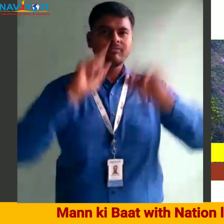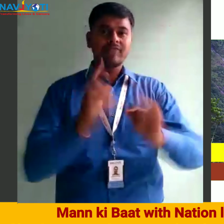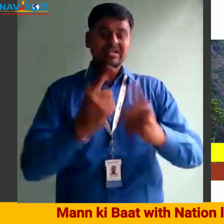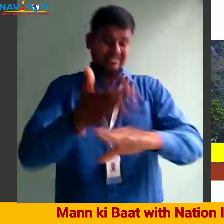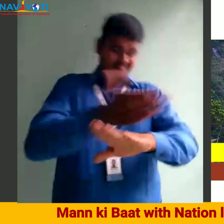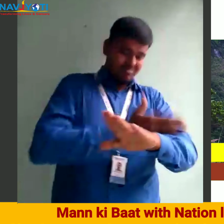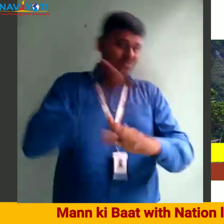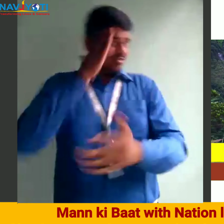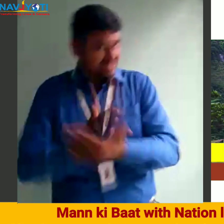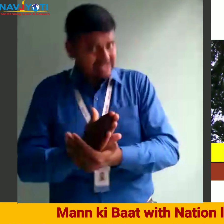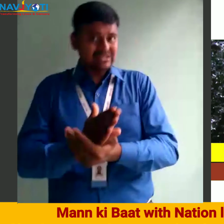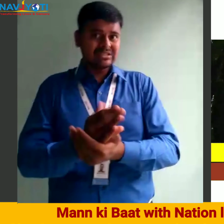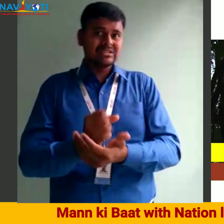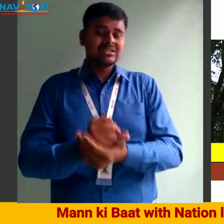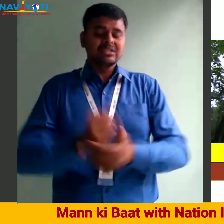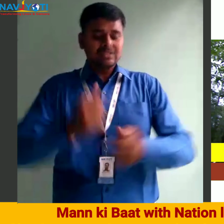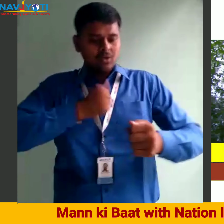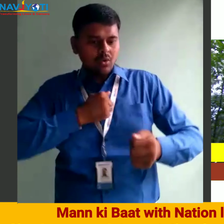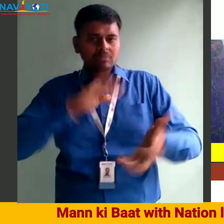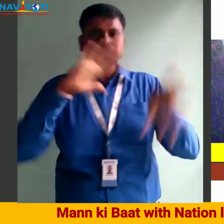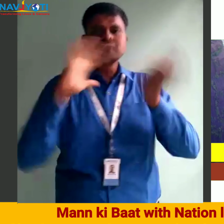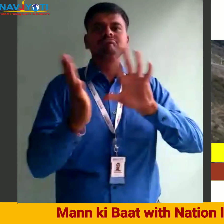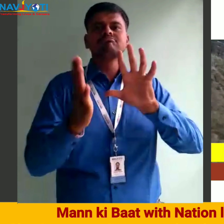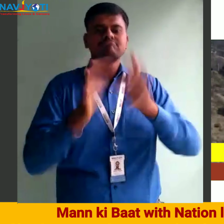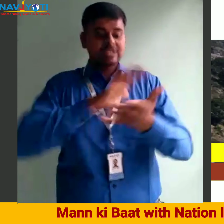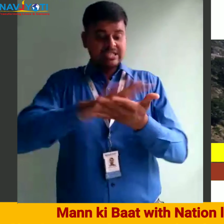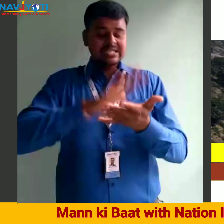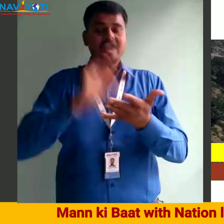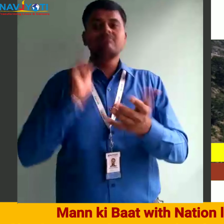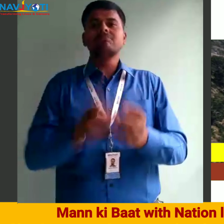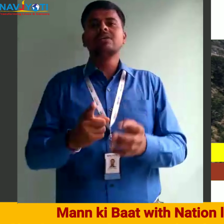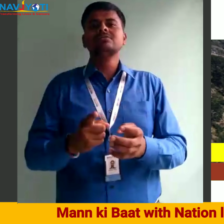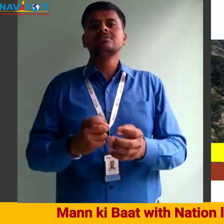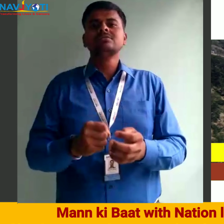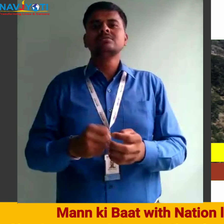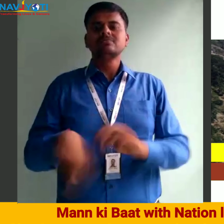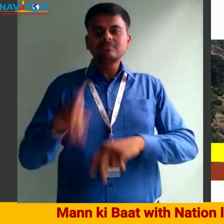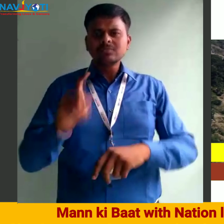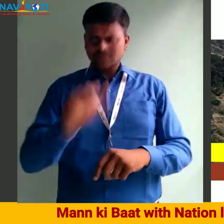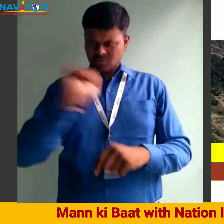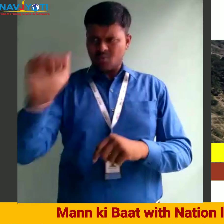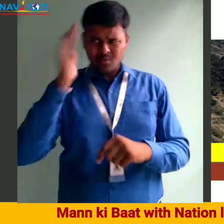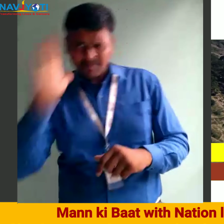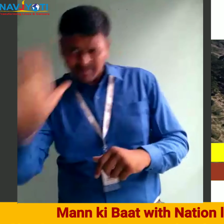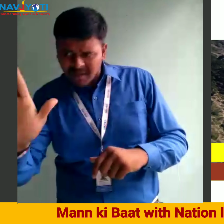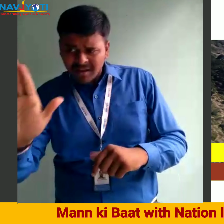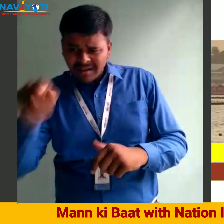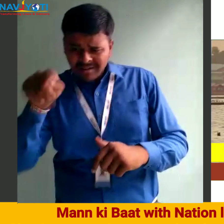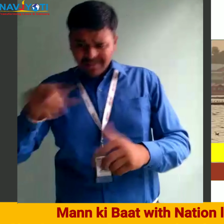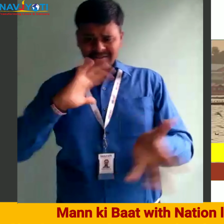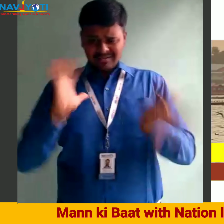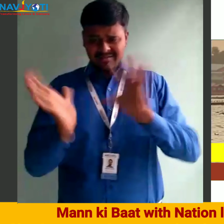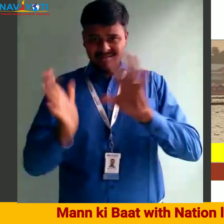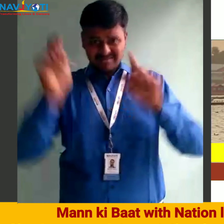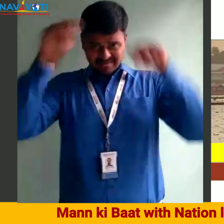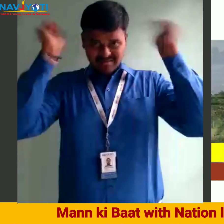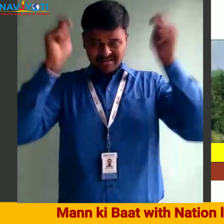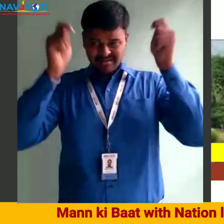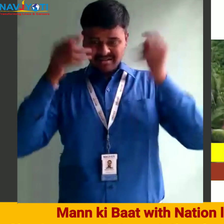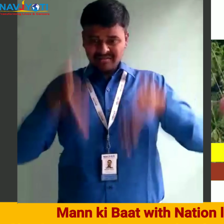संरक्षण के बारे में भी सोचना चाहिए, जो हमारे जीवन में महत्वपूर्ण भूमिका निभाते हैं। अगर